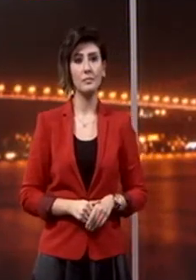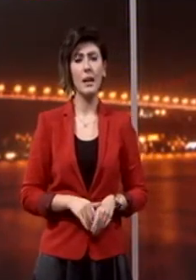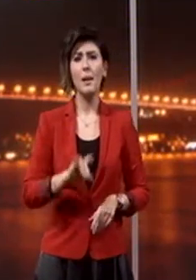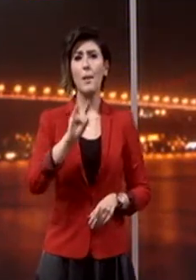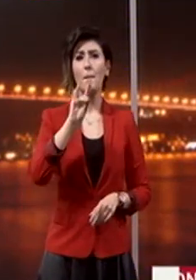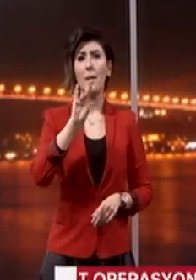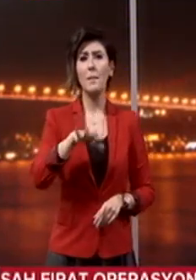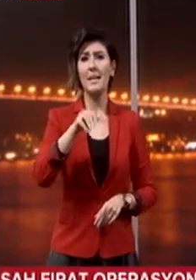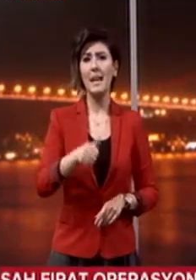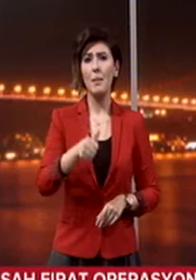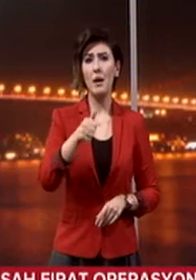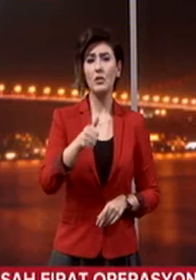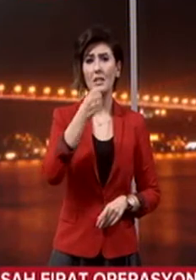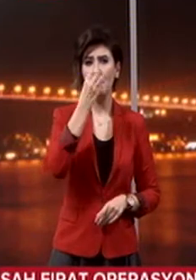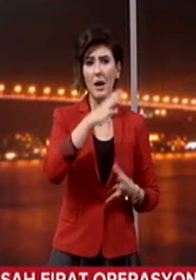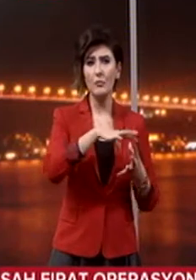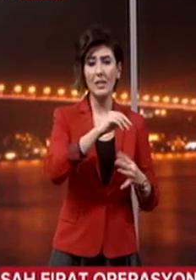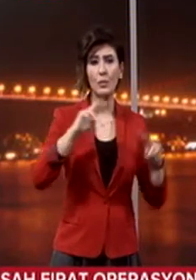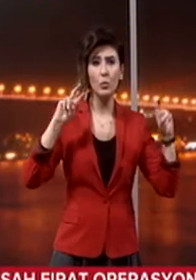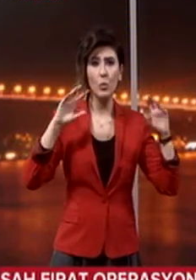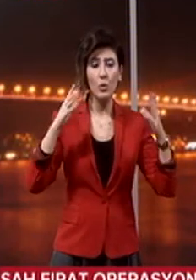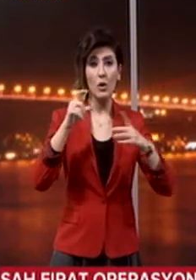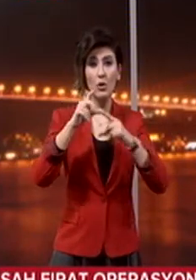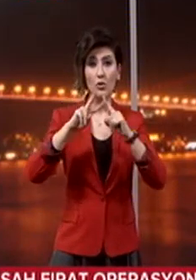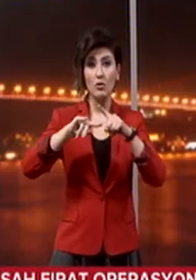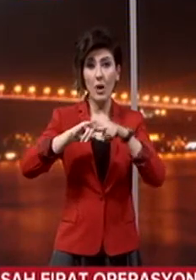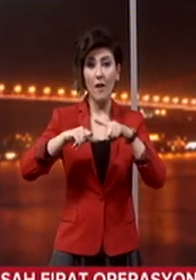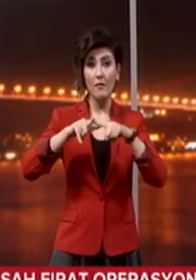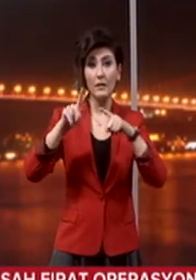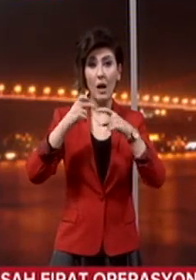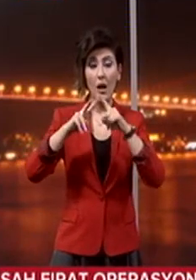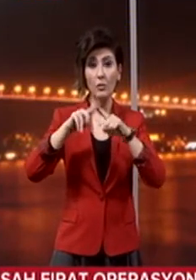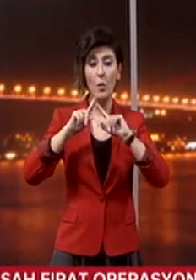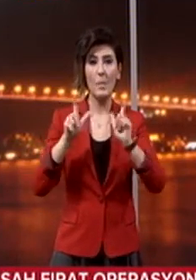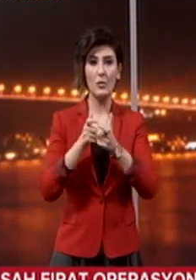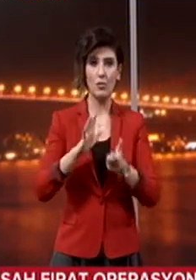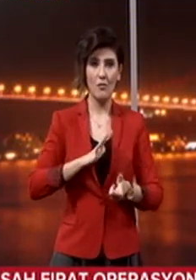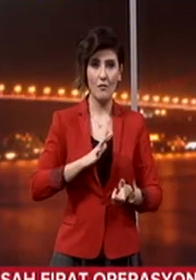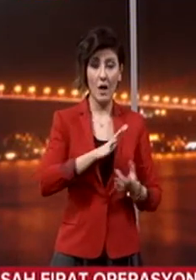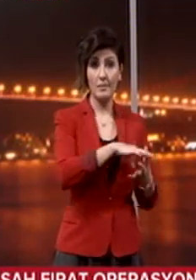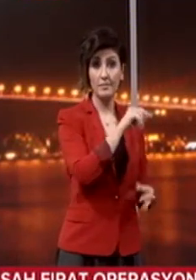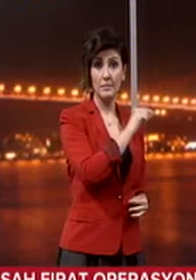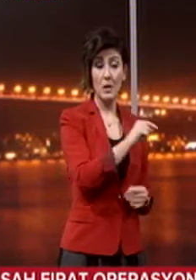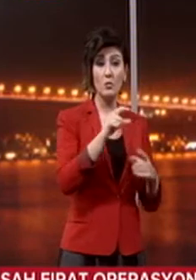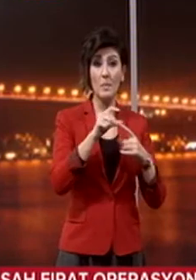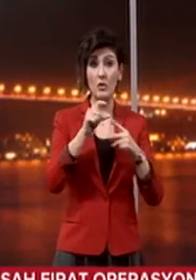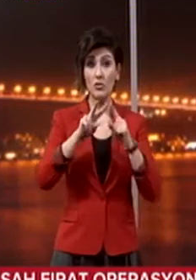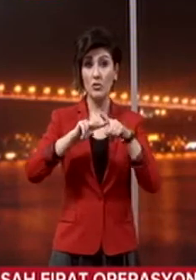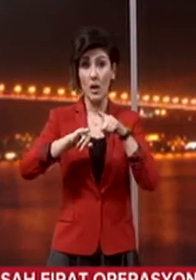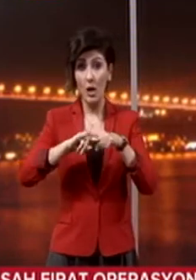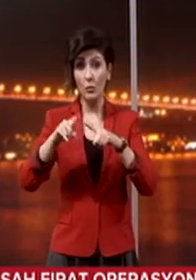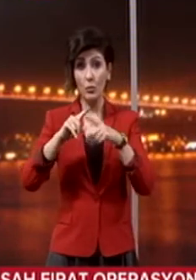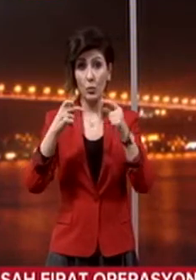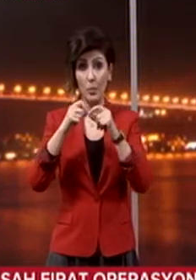Milliyetçi Hareket Partisi Genel Başkanı Devlet Bahçeli'nin gündeminde de Şah-Fırat operasyonu vardı. Bahçeli, Süleyman Şah Türbesi ve